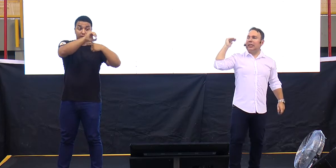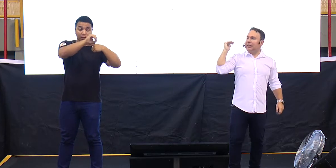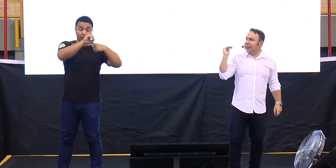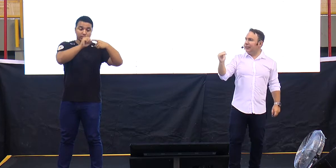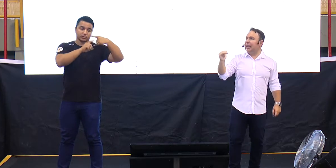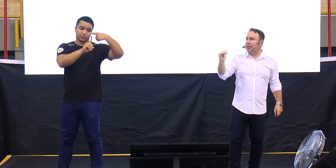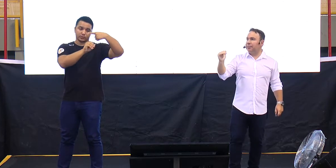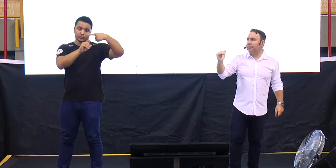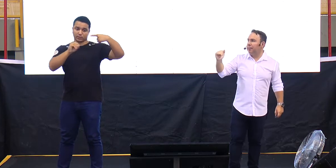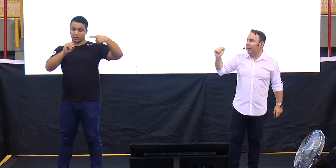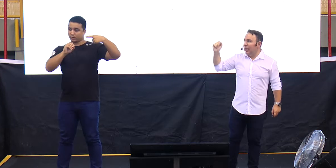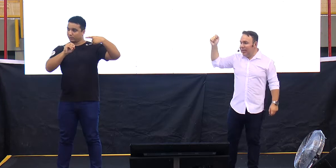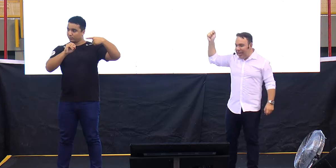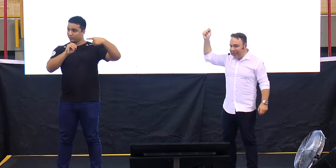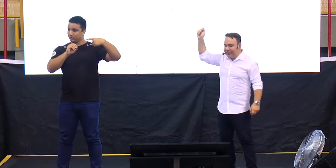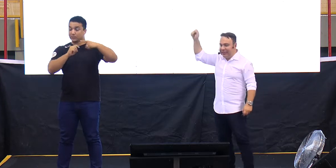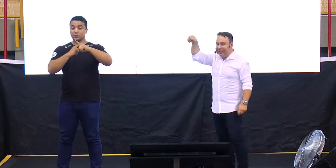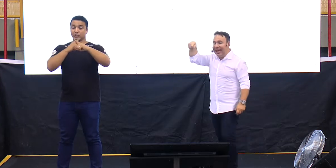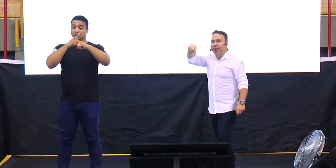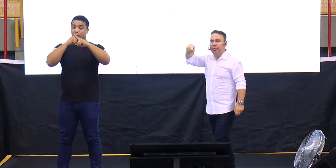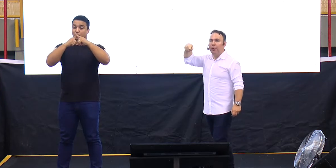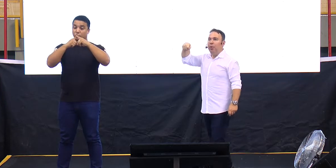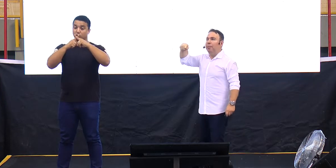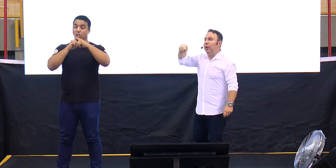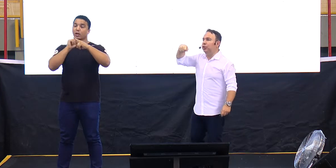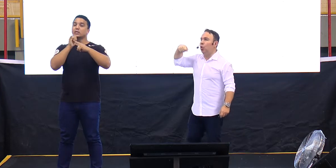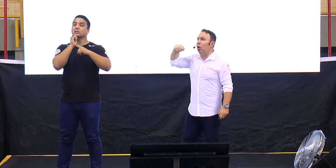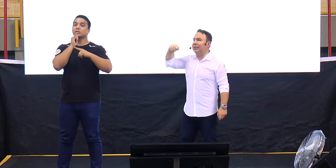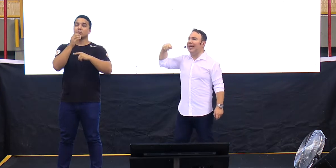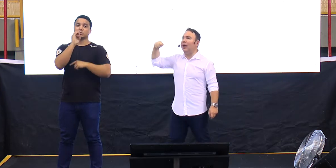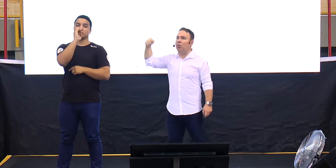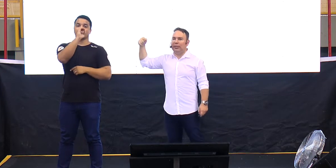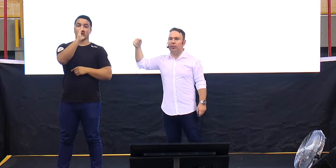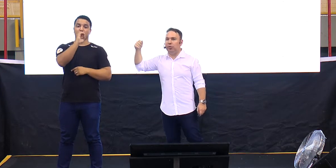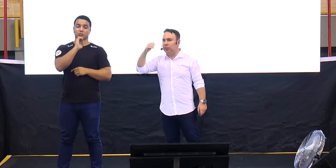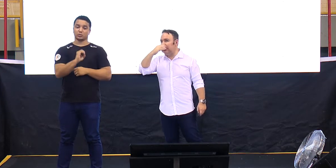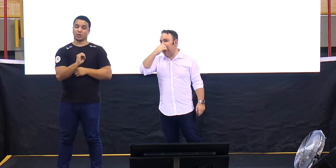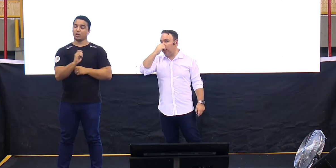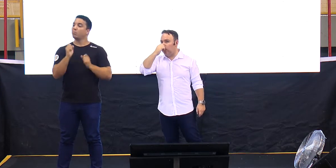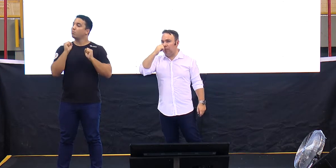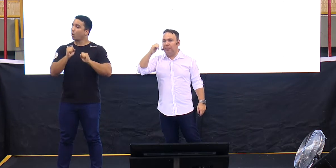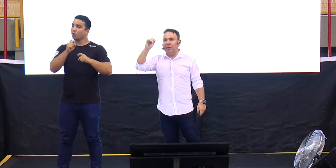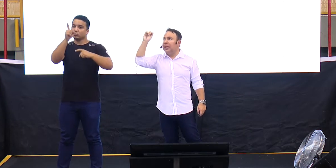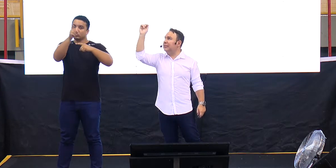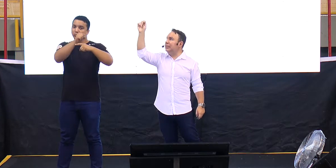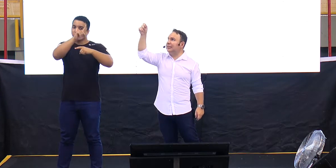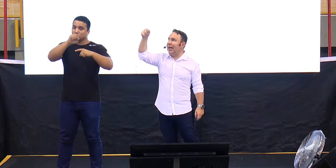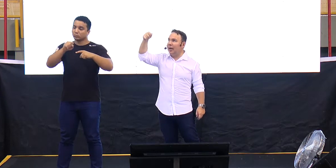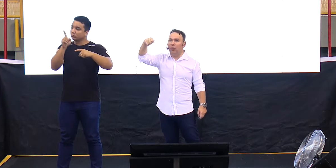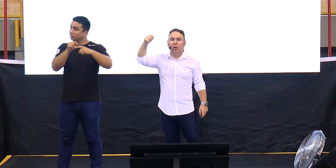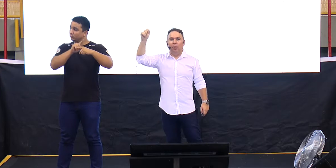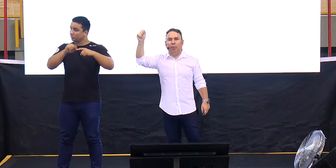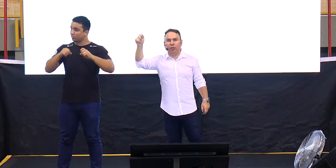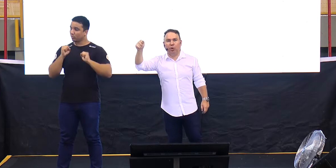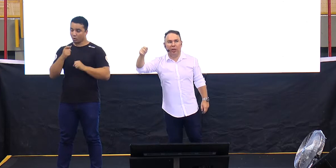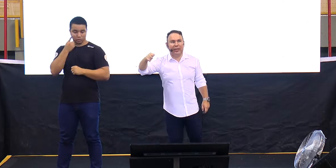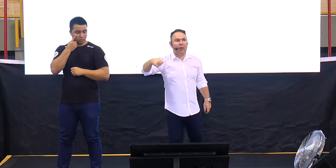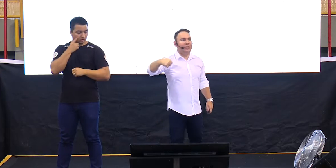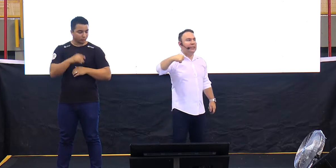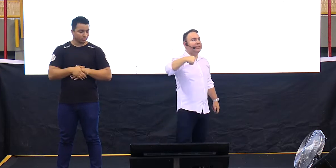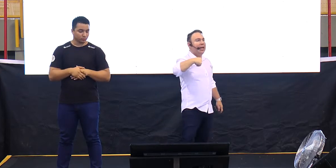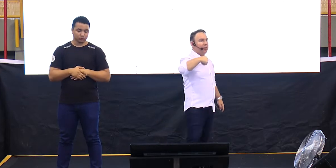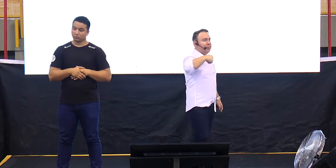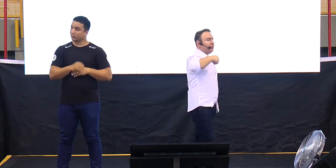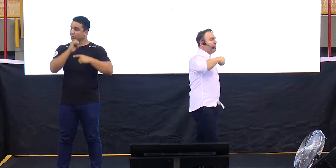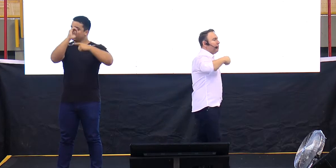sobre 100. E esse zero pode cortar com esse outro zero. Esse zero pode cortar